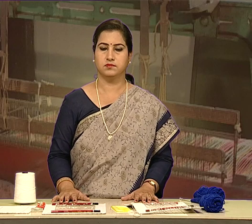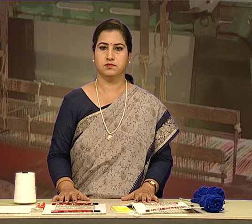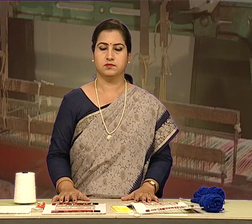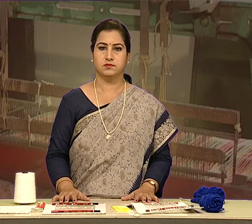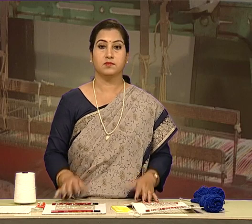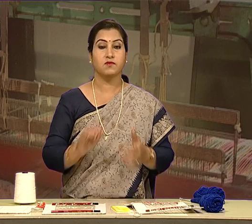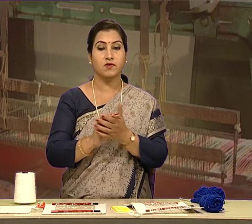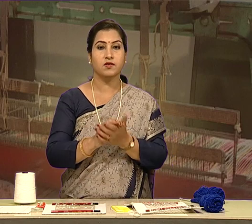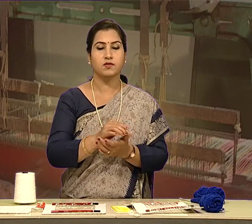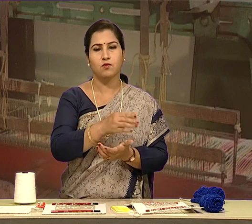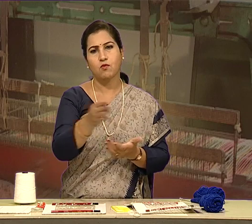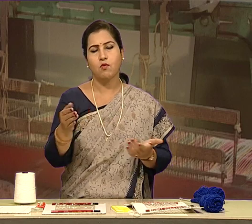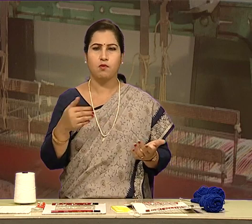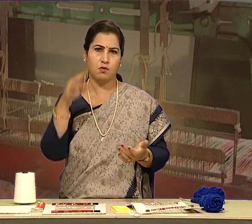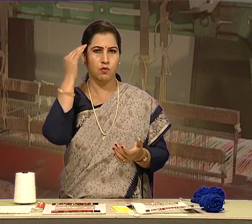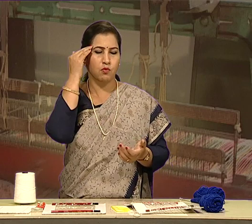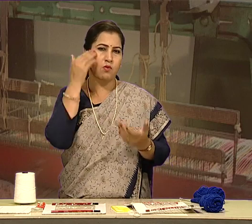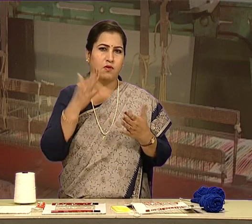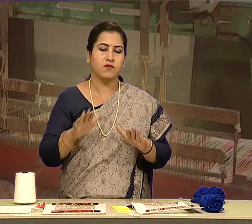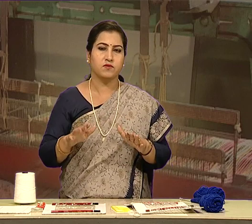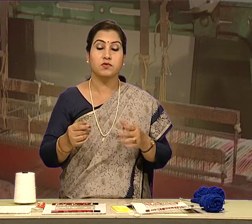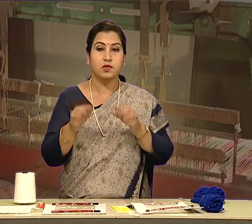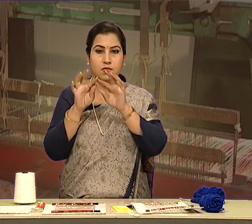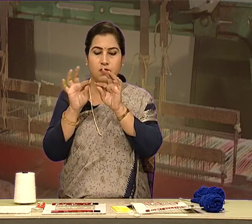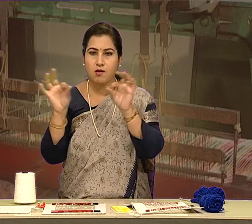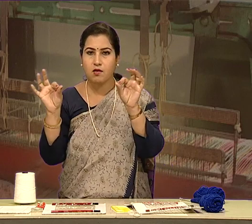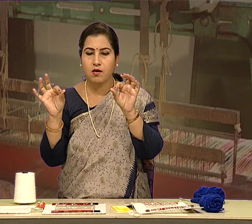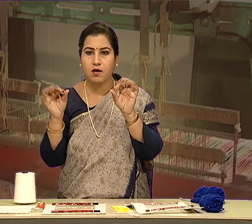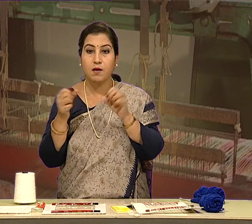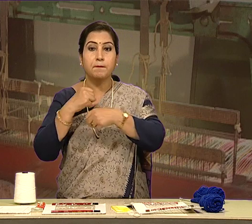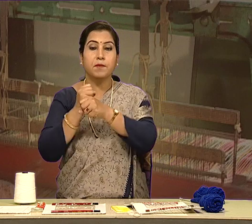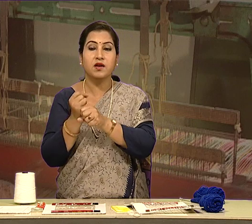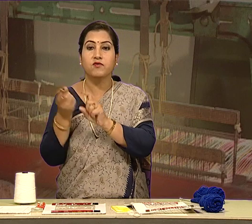साथियों, हम जान चुके हैं कि तागा तंतुओं से बनता है।